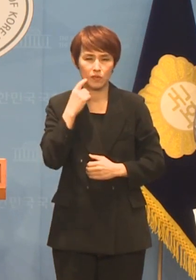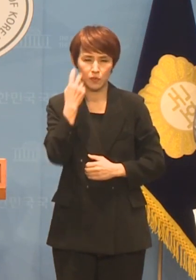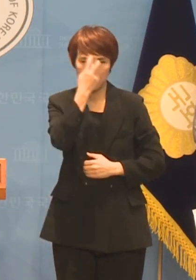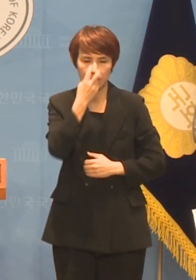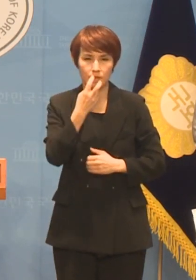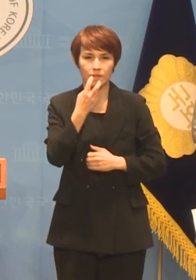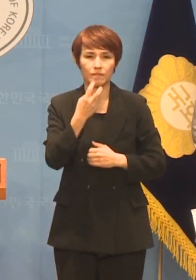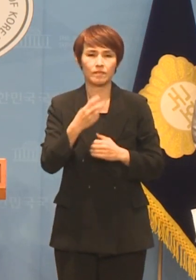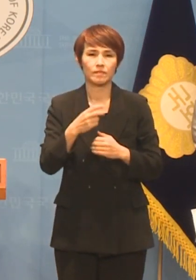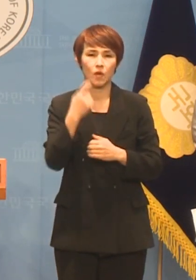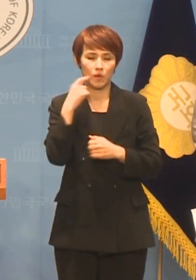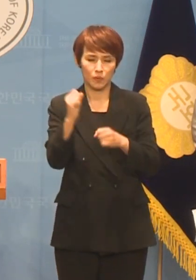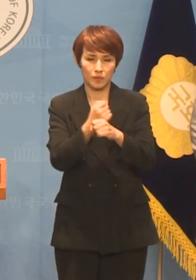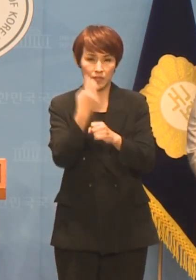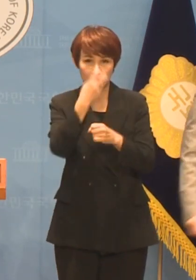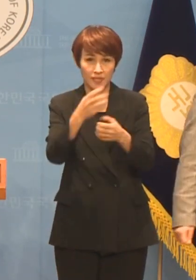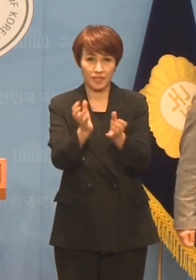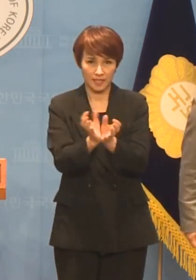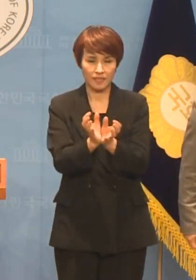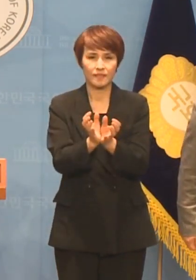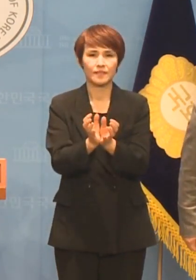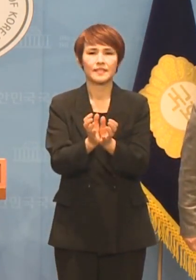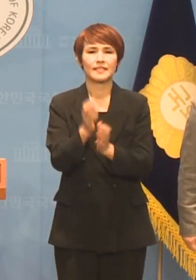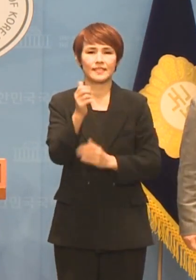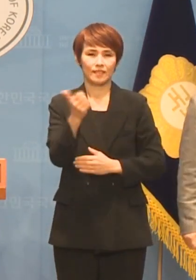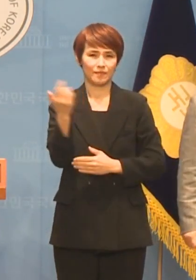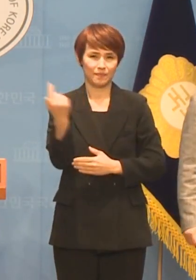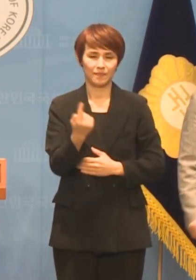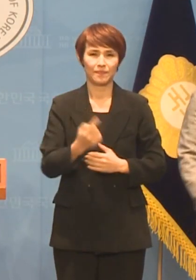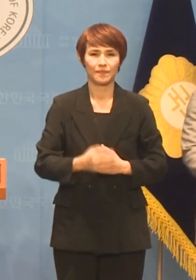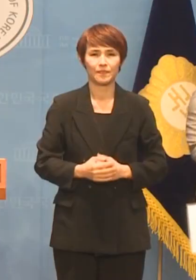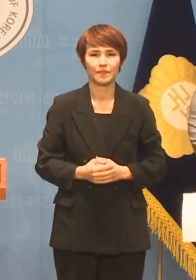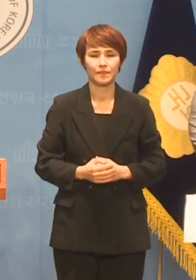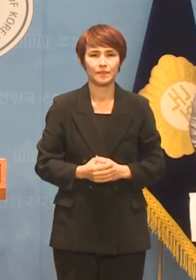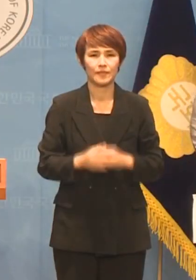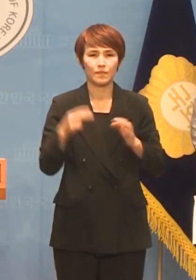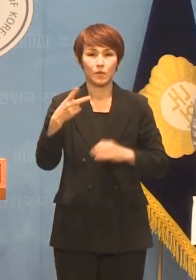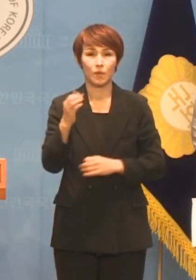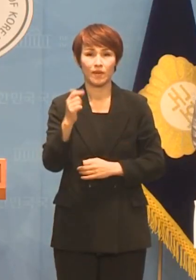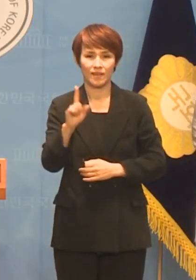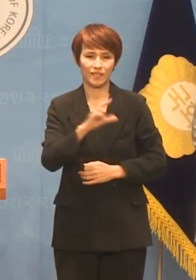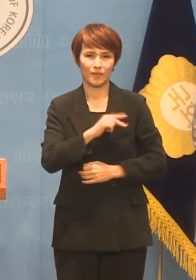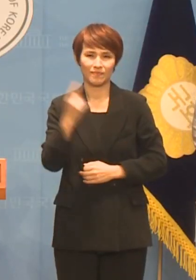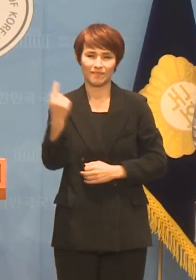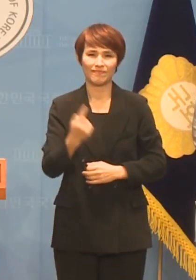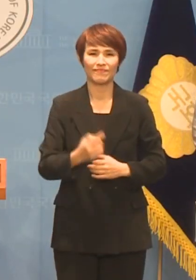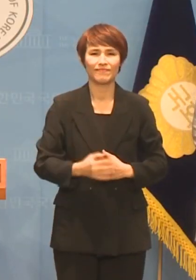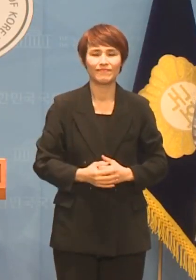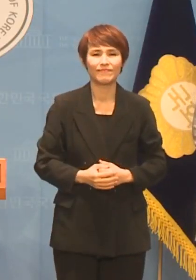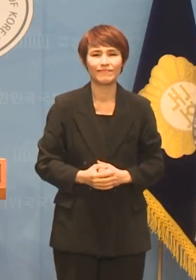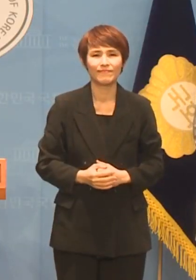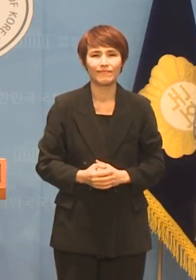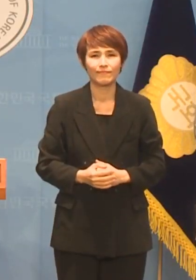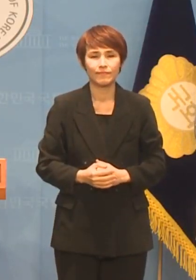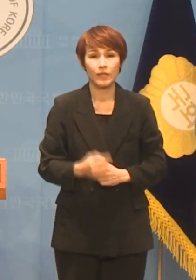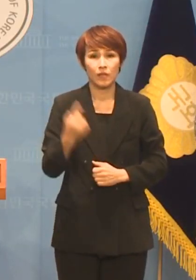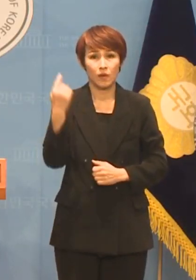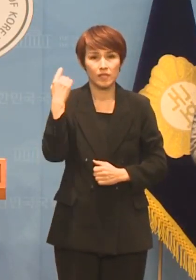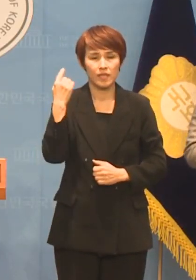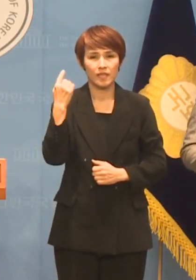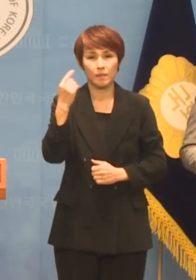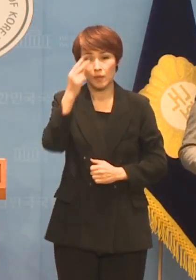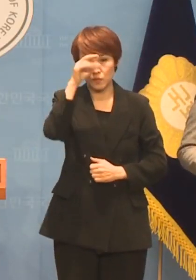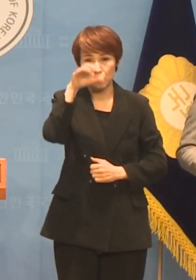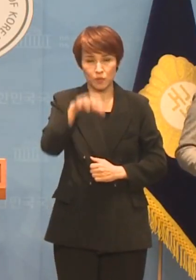감시단, 정보감시단 양문석 의원님 오셨고요. 김동화 의원님 오셨습니다. 어제